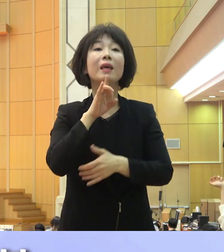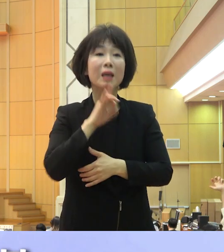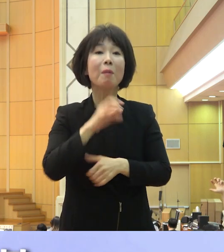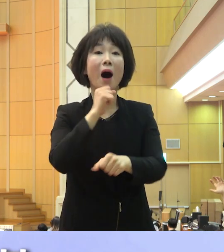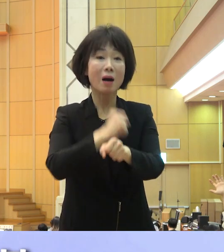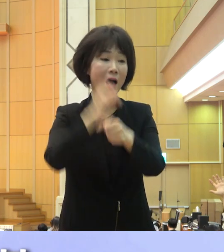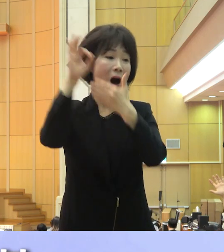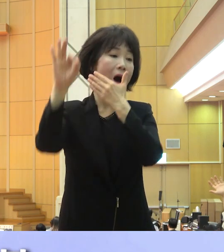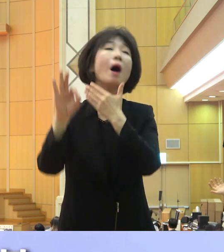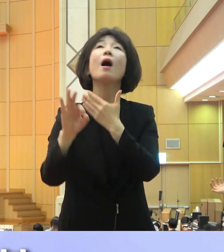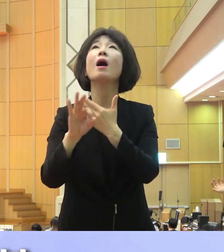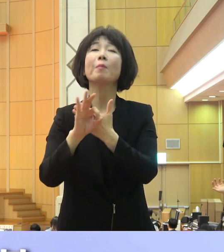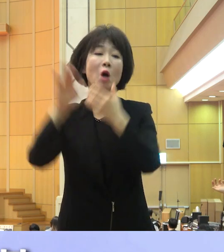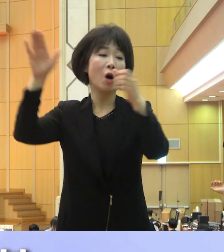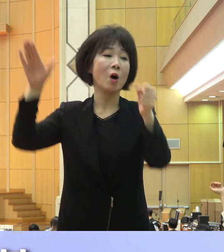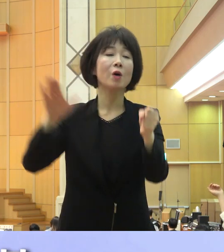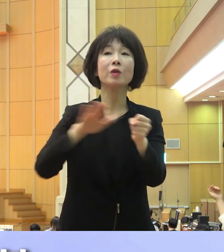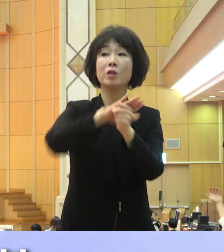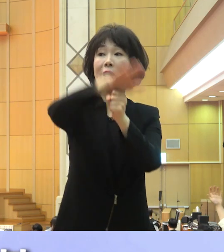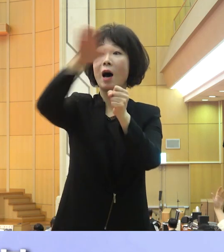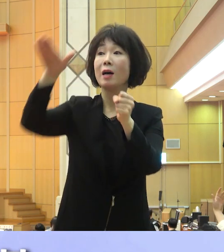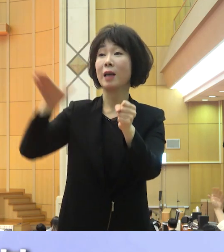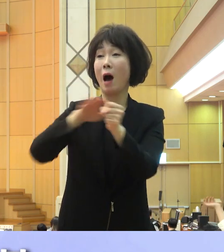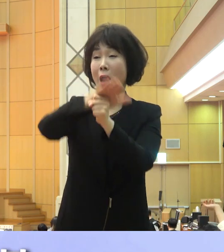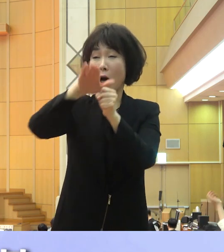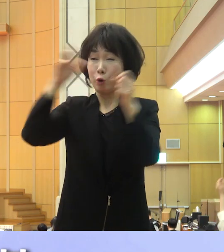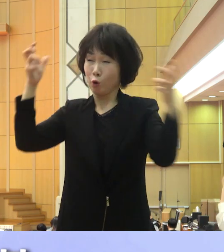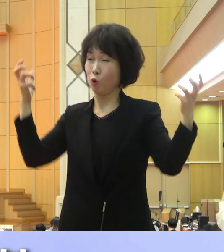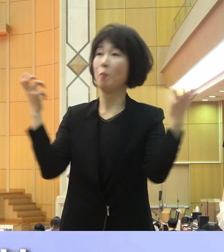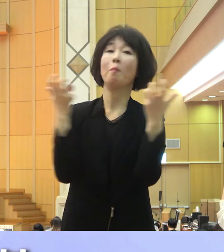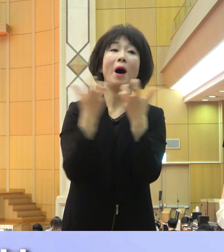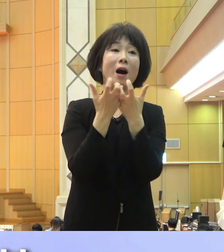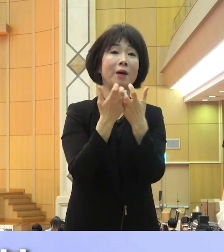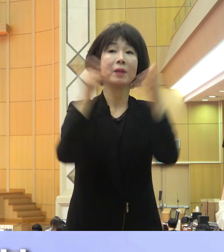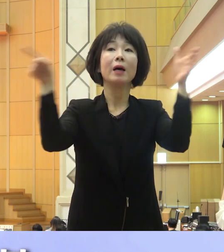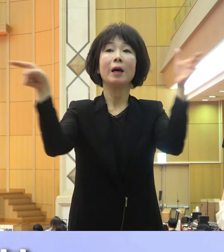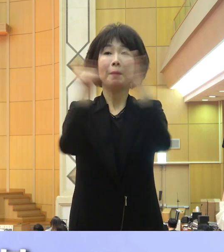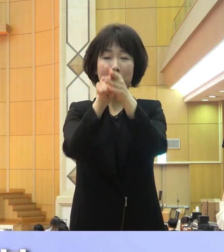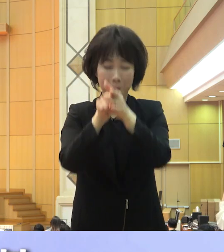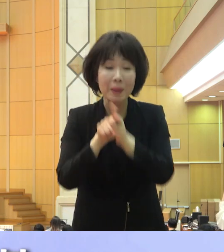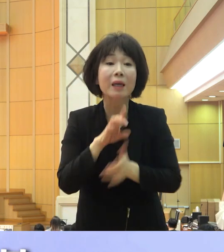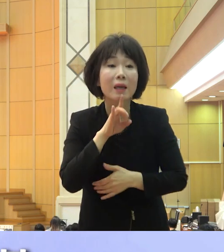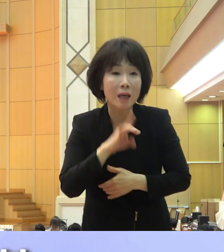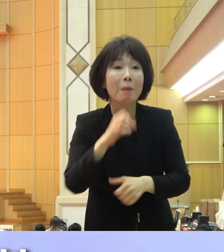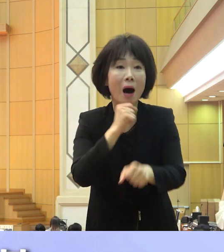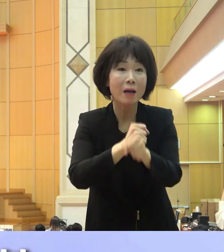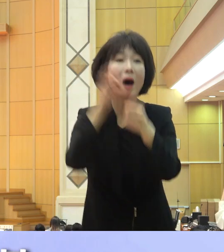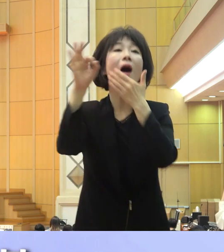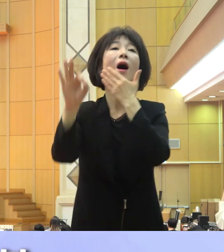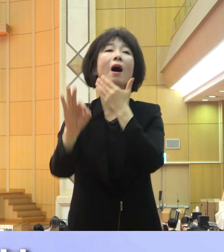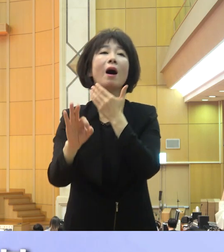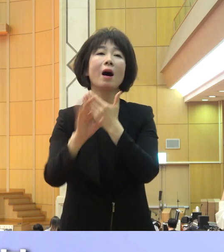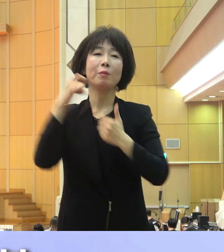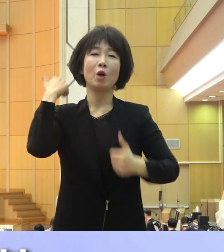충만, 믿기만 하면 사랑 충만,